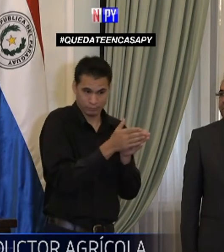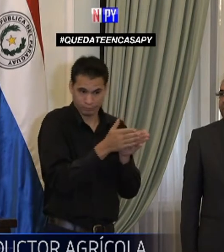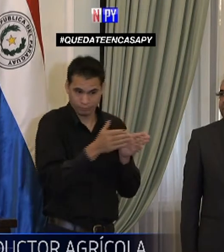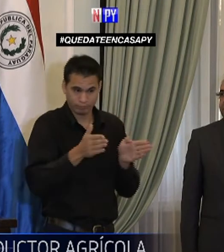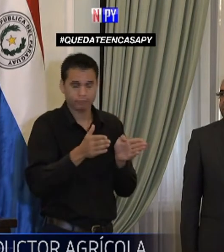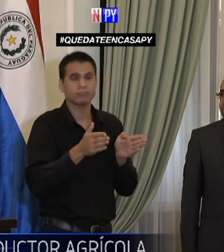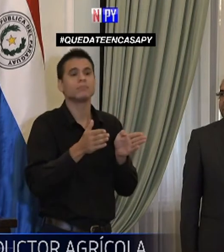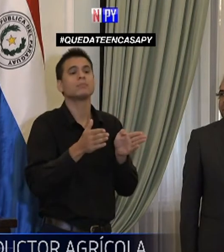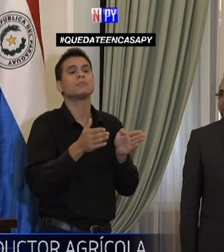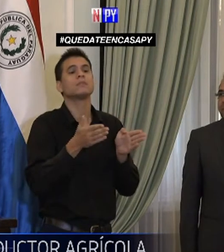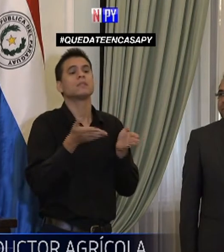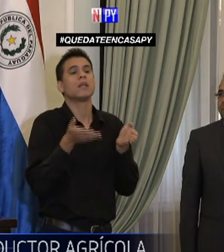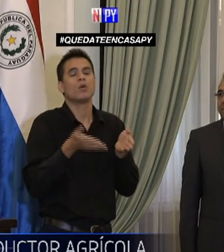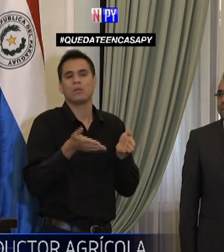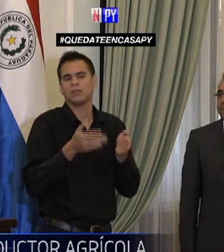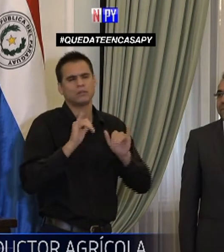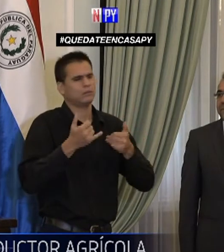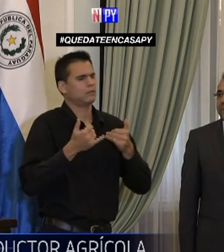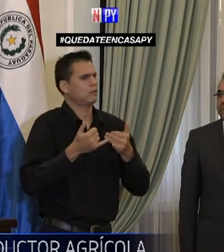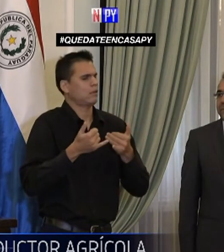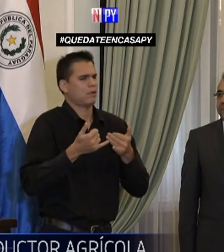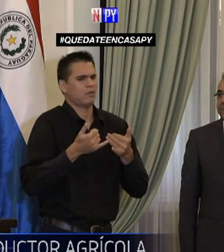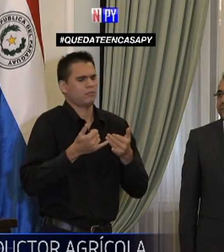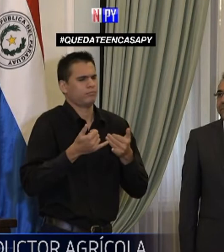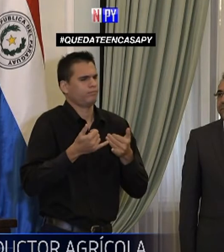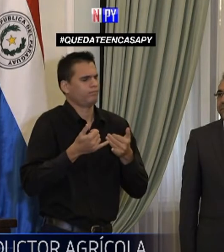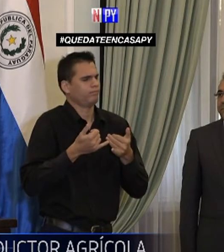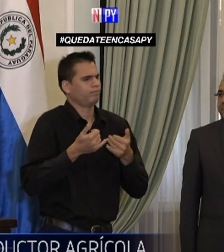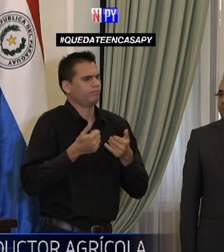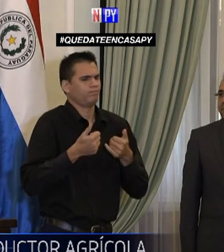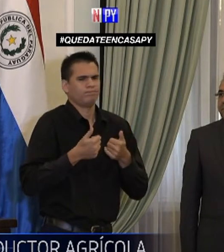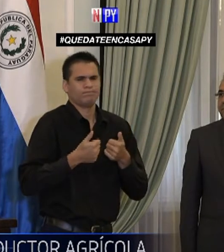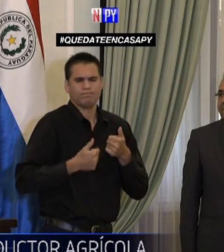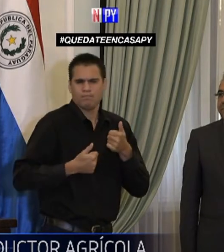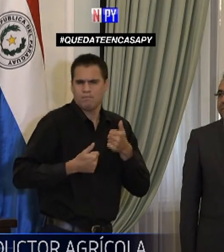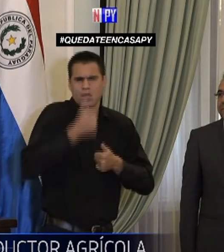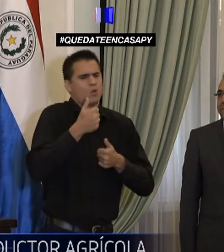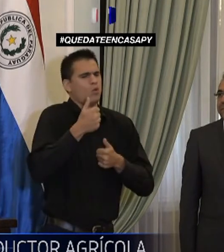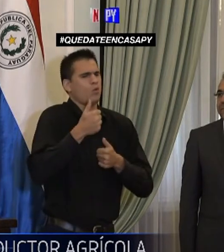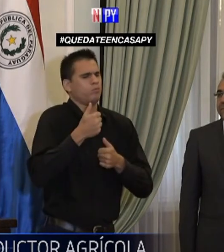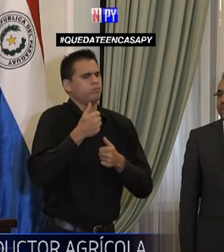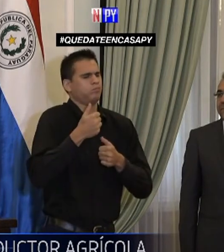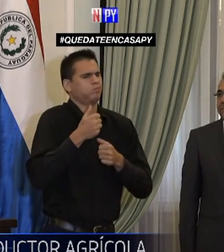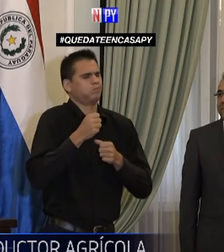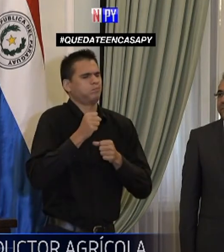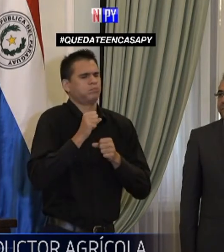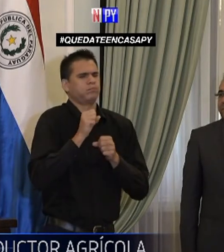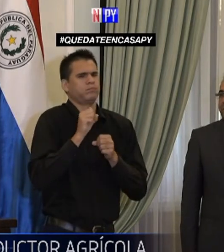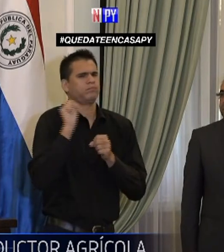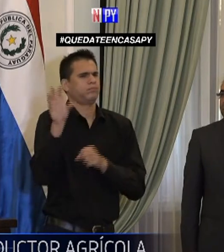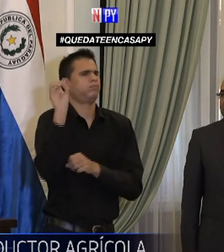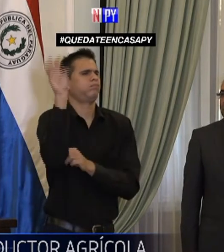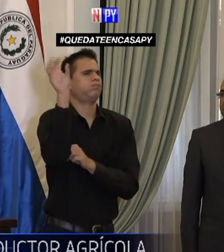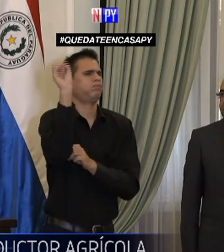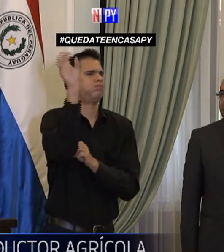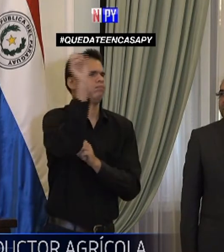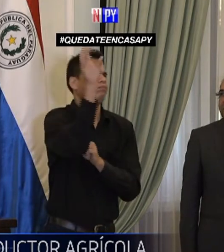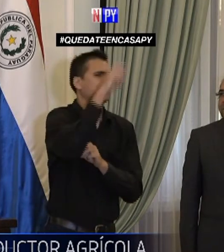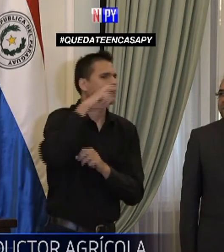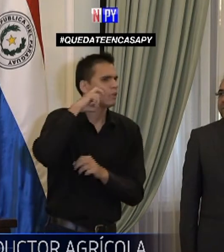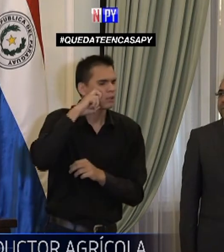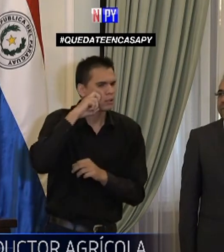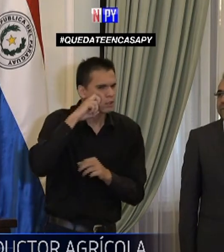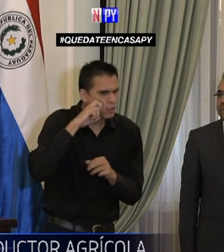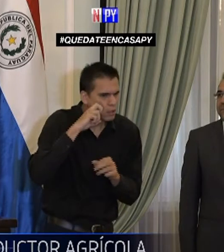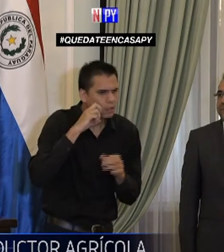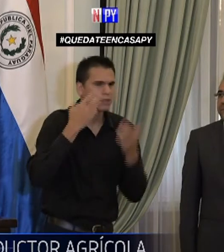el primer trimestre cerrando el mejor de desarrollo en cuanto a exportación de la carne bovina